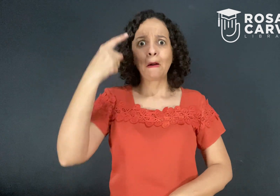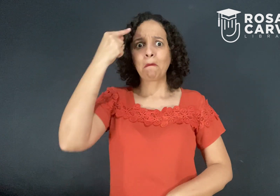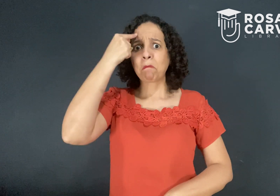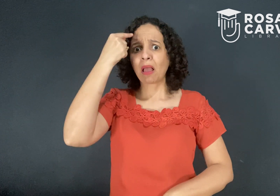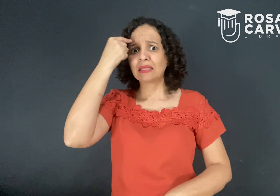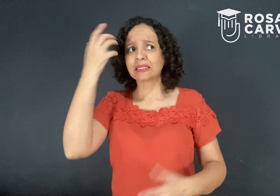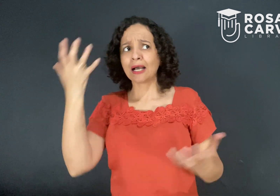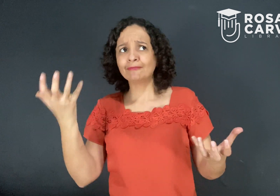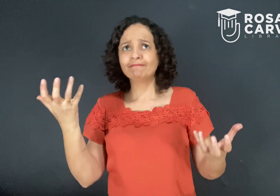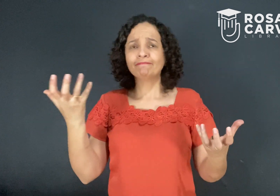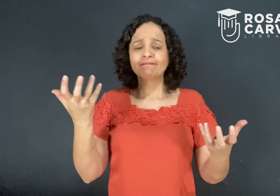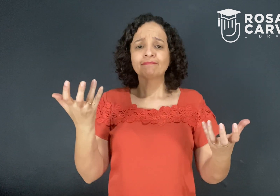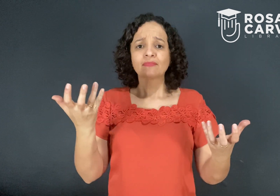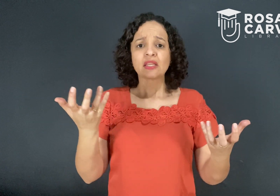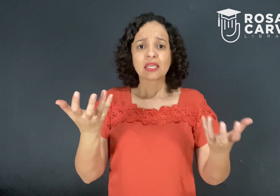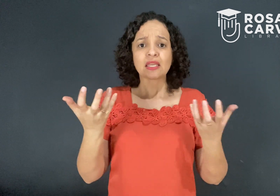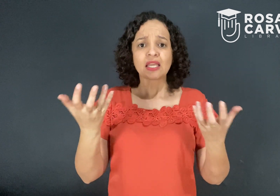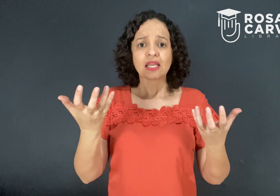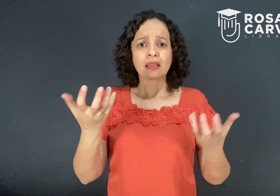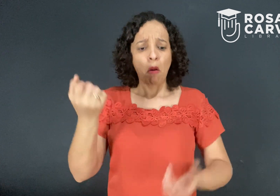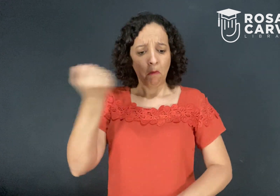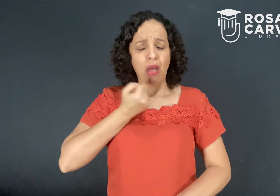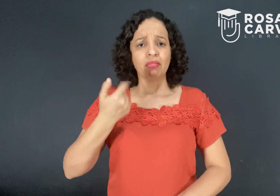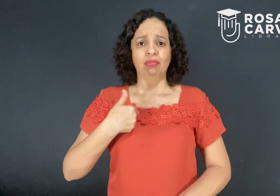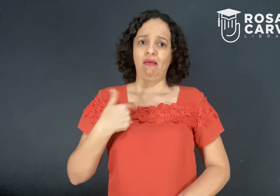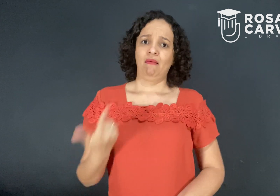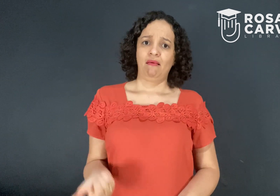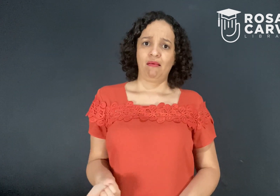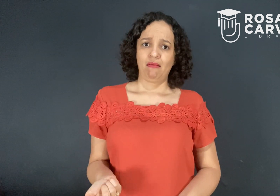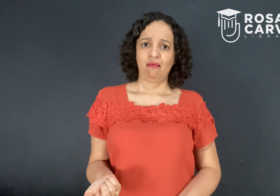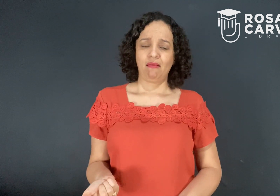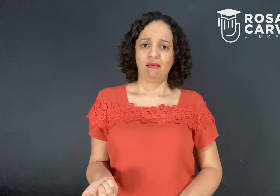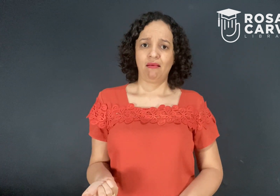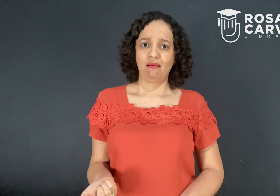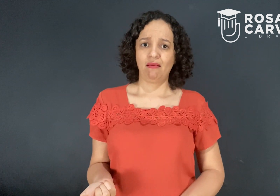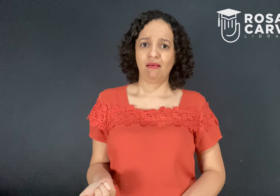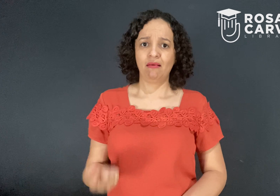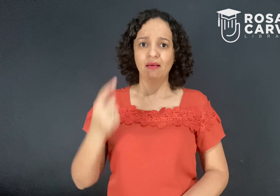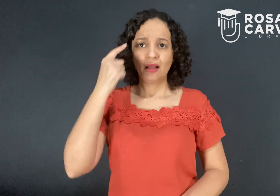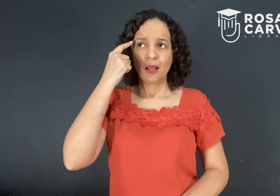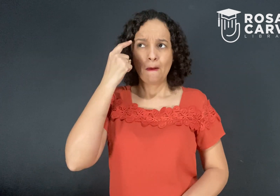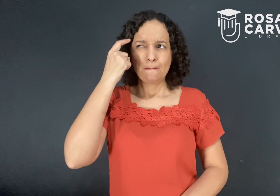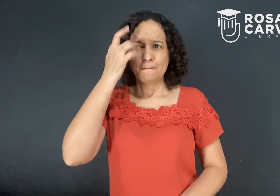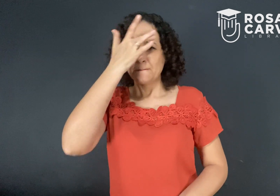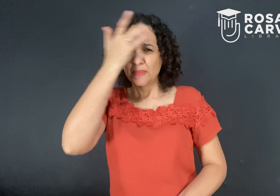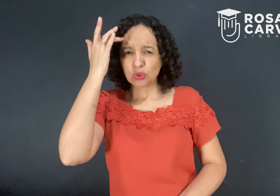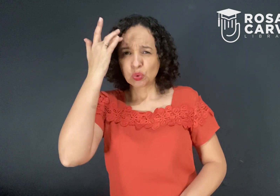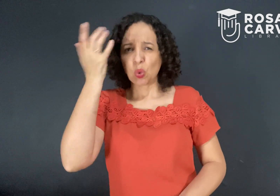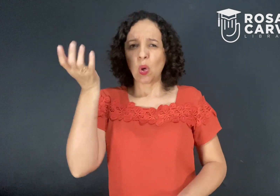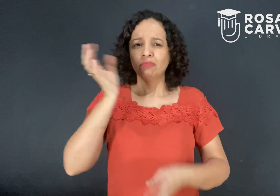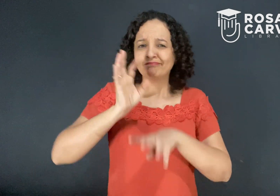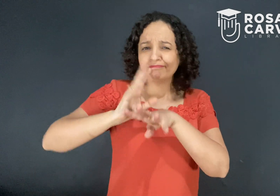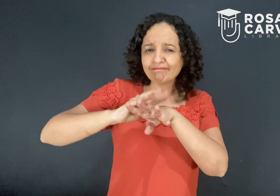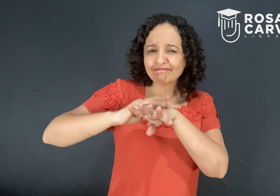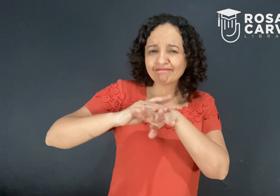Pensava em situações de me ferir. A ideia da pessoa que está